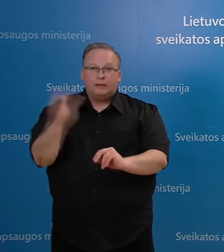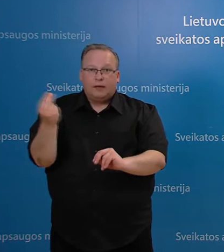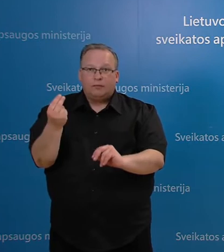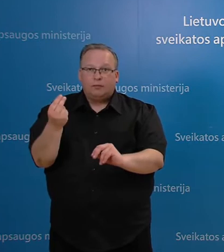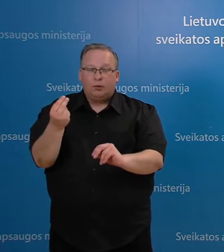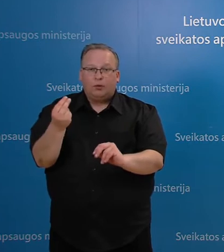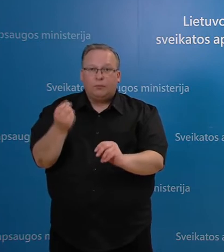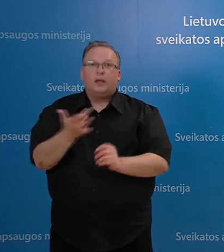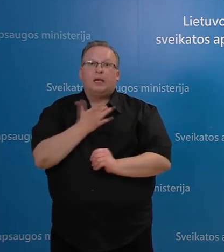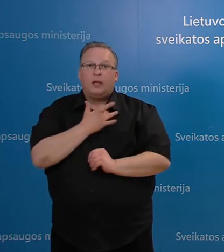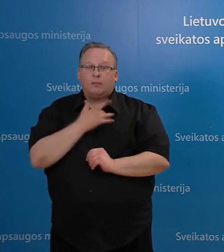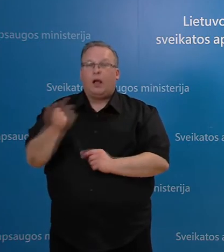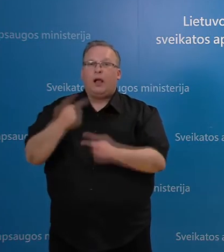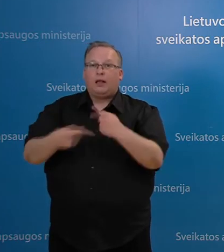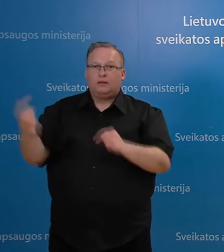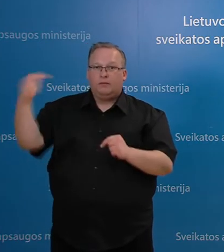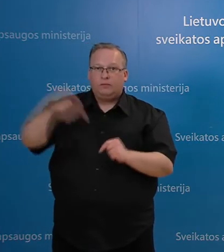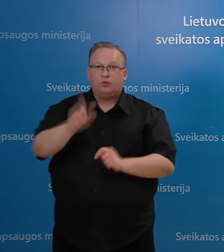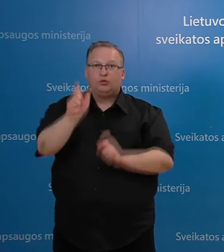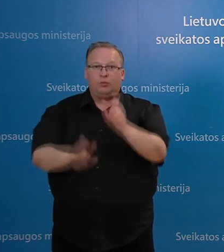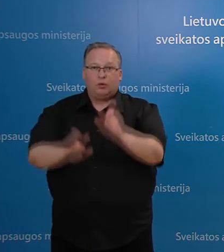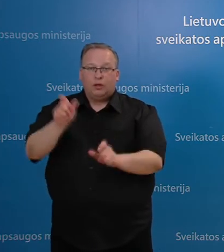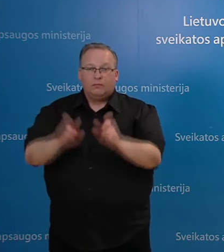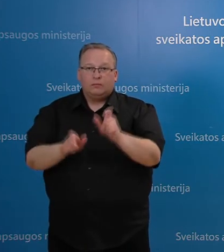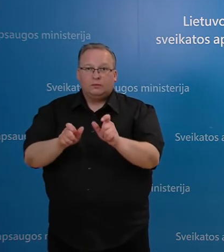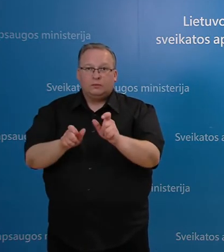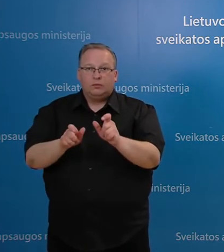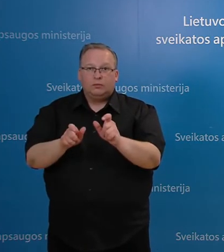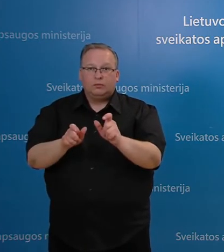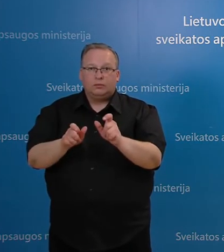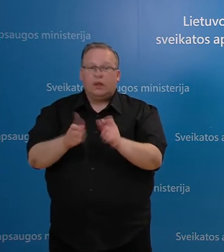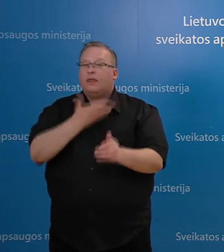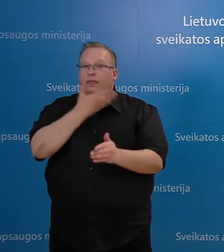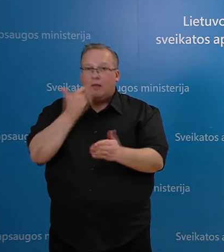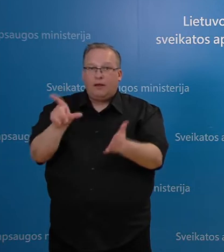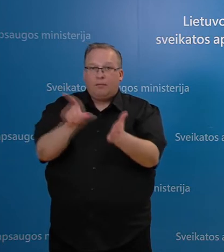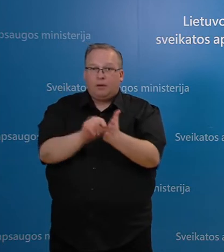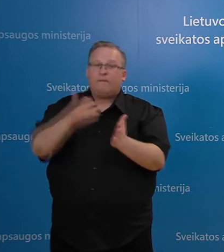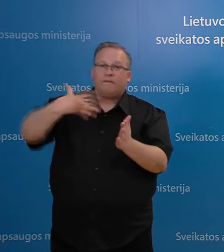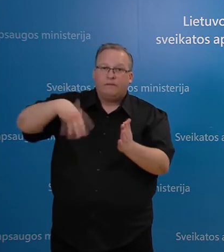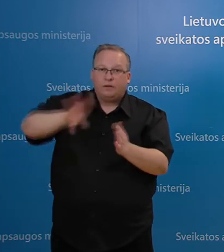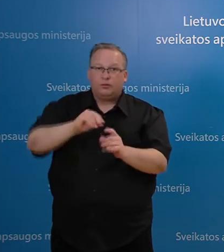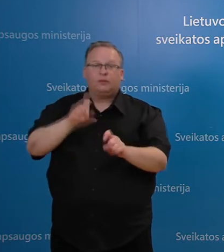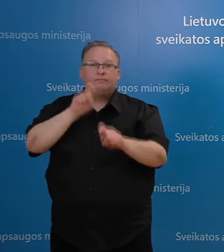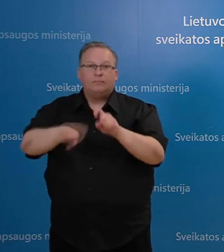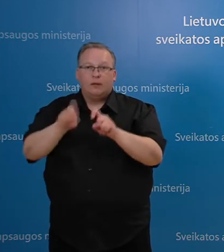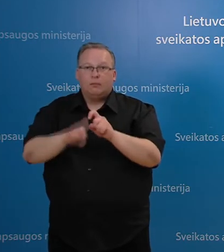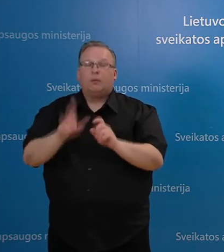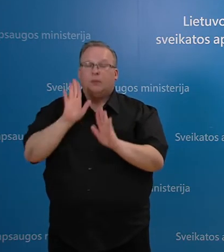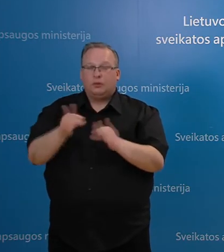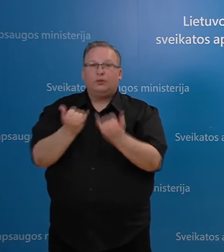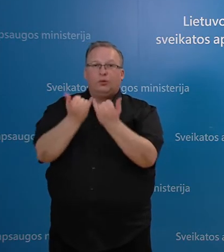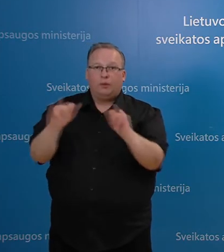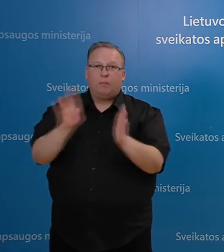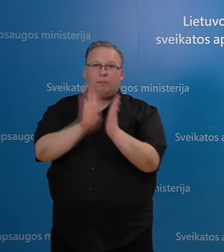kad atvykstantiems asmenims sudaryti, na, kadangi nėra tokios prievolės visus ištirti, bet sudaryti paprastesnės sąlygas